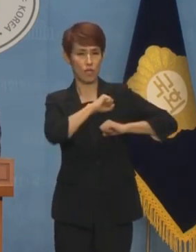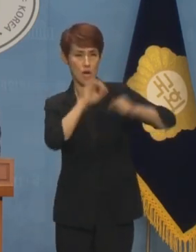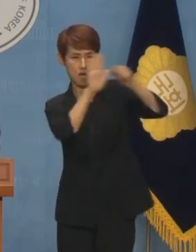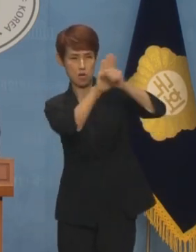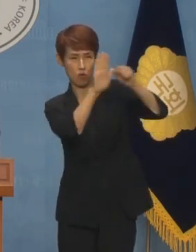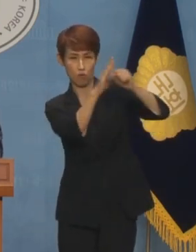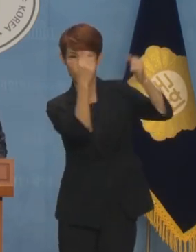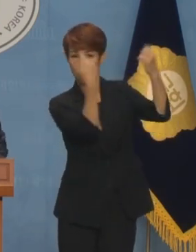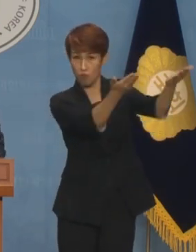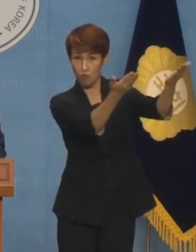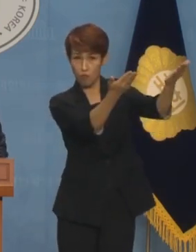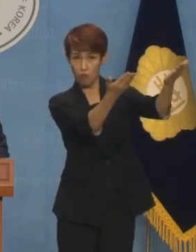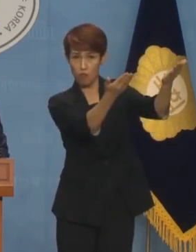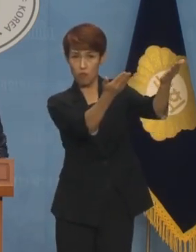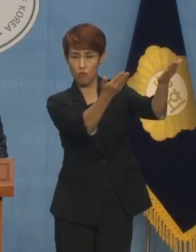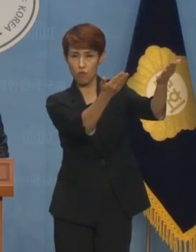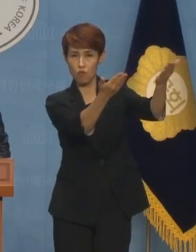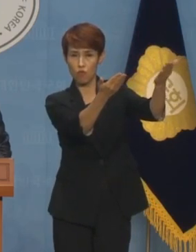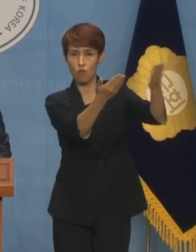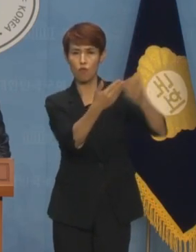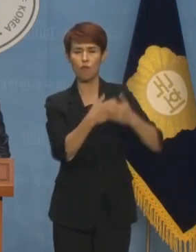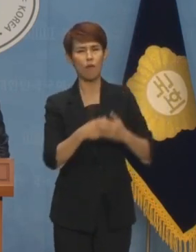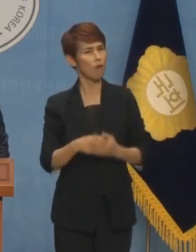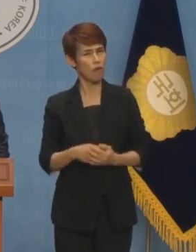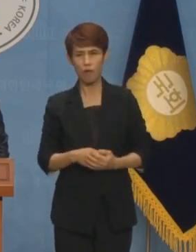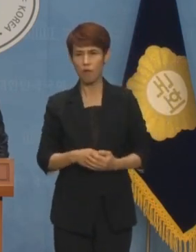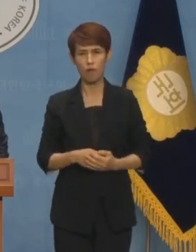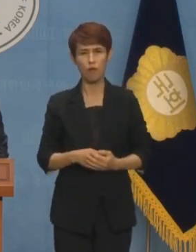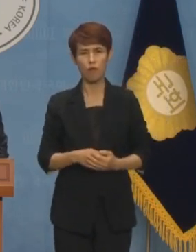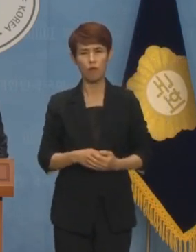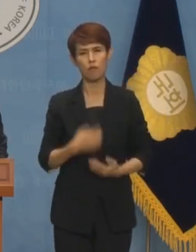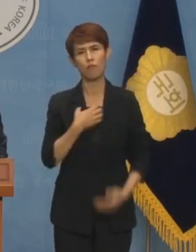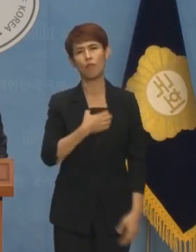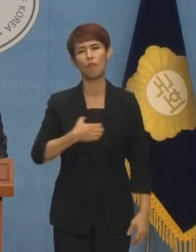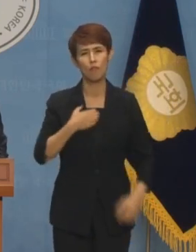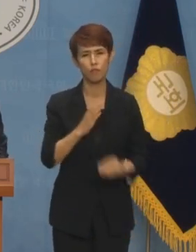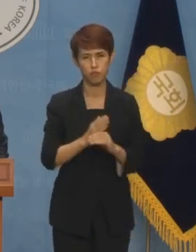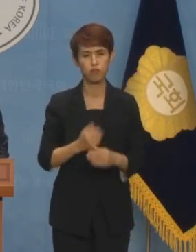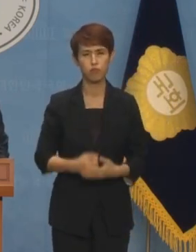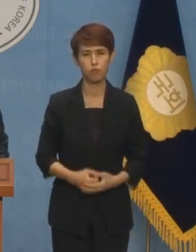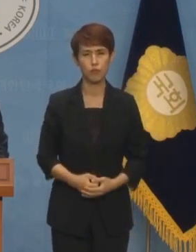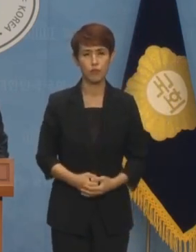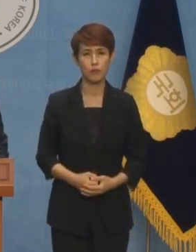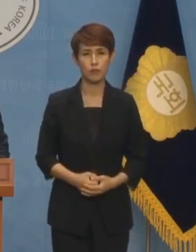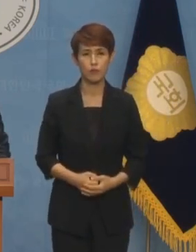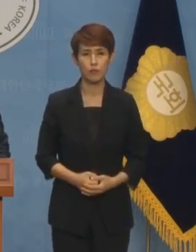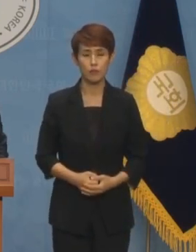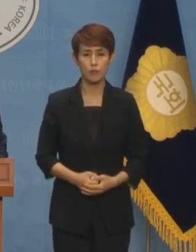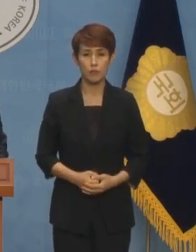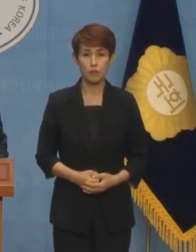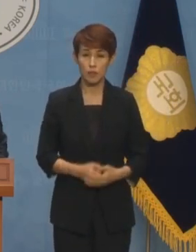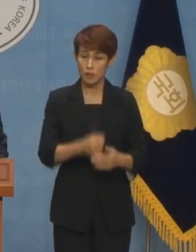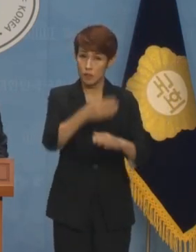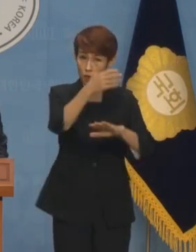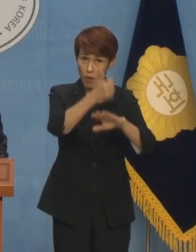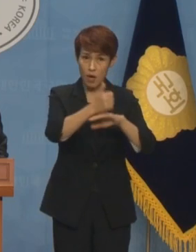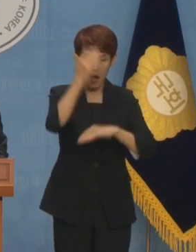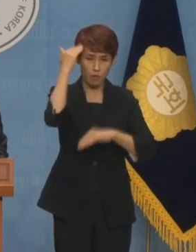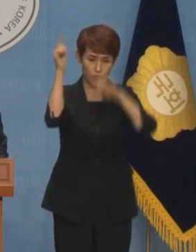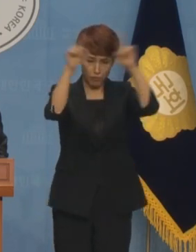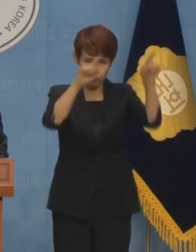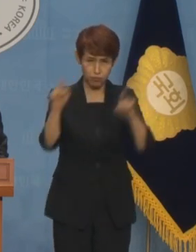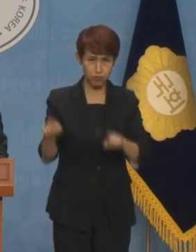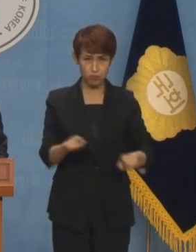지원하고 외교적 방패 노릇을 하는 일을 더욱 우려합니다. 그리하여 그 결과 한반도